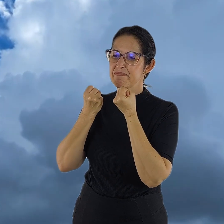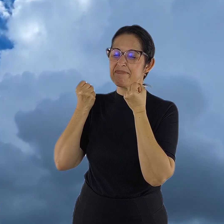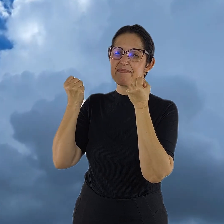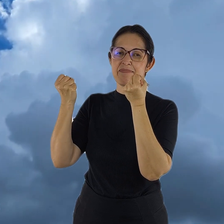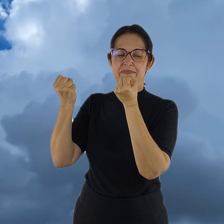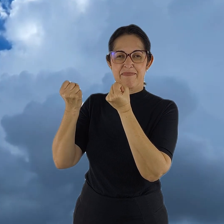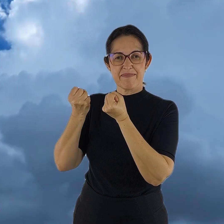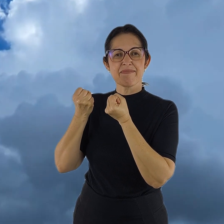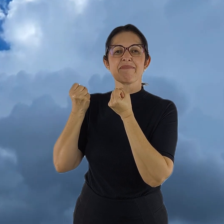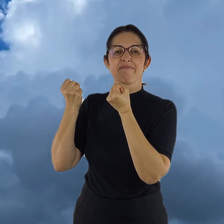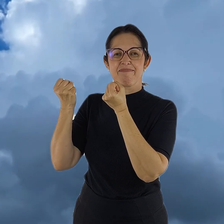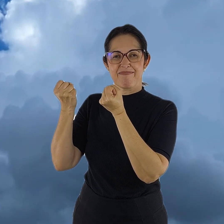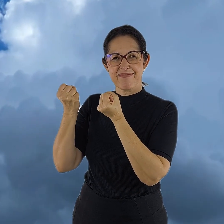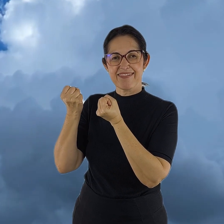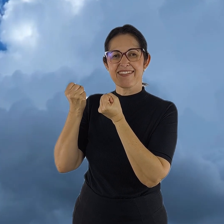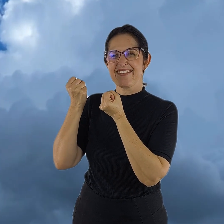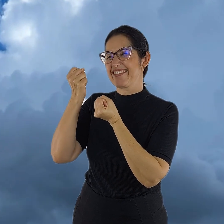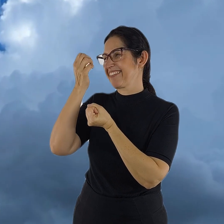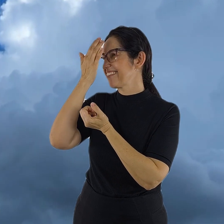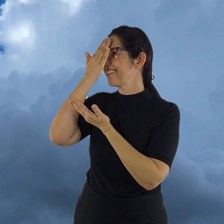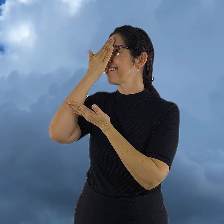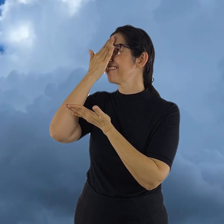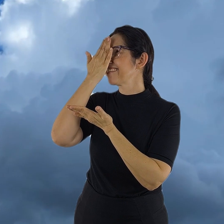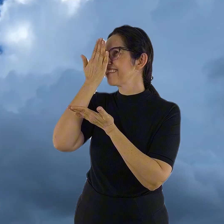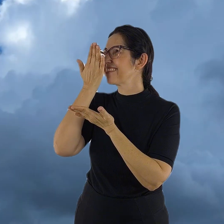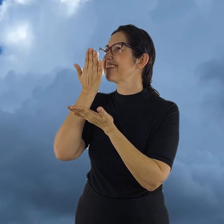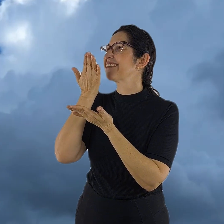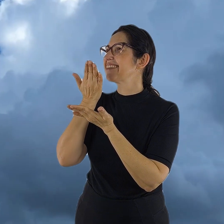é maravilhoso.